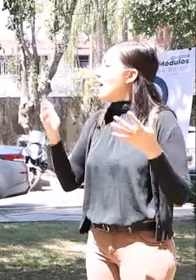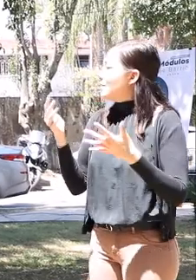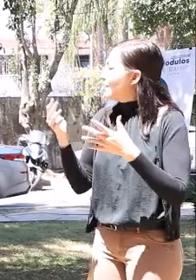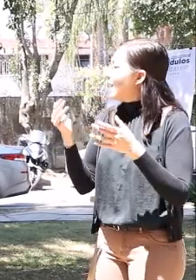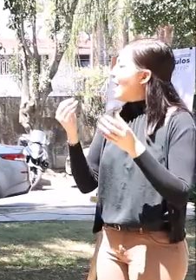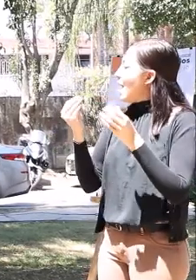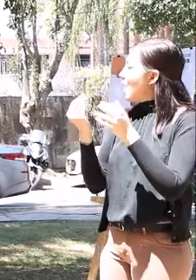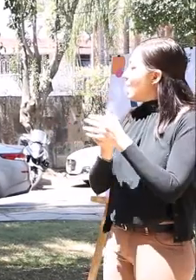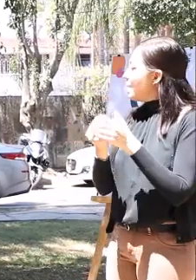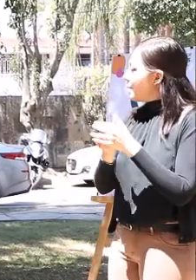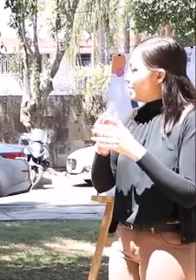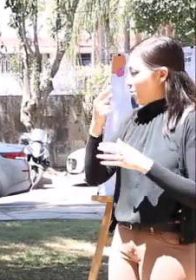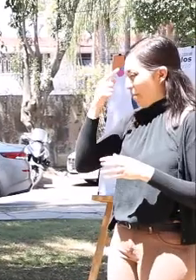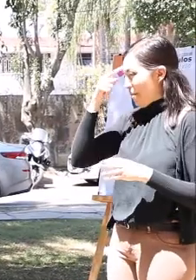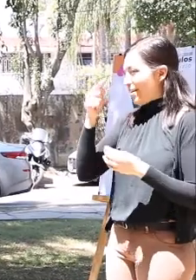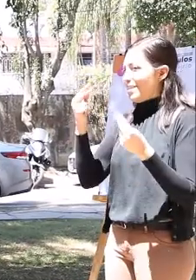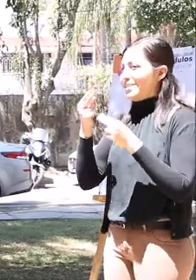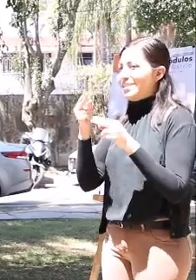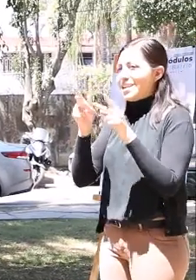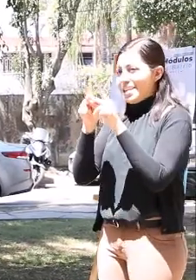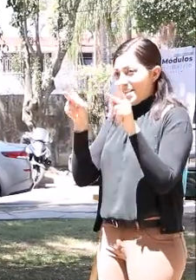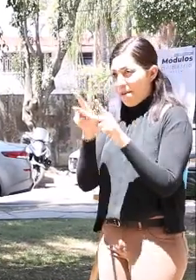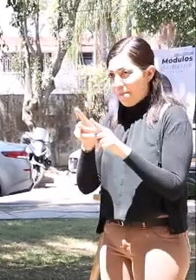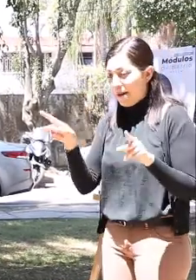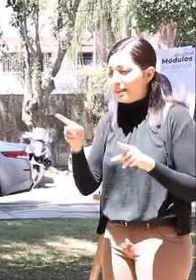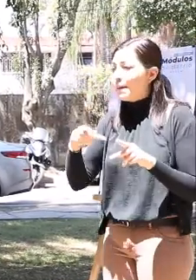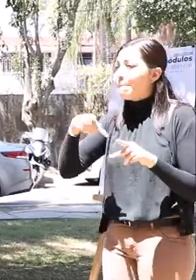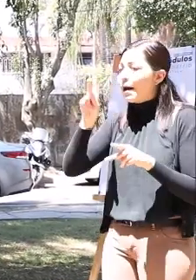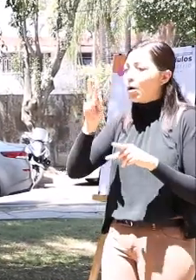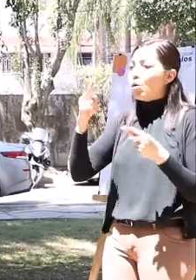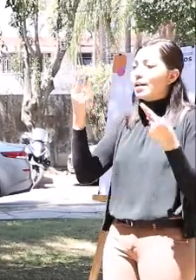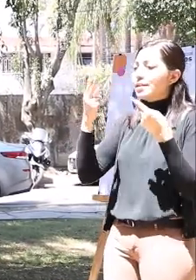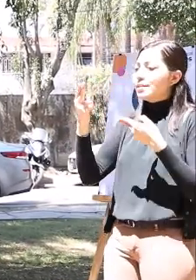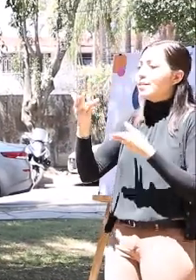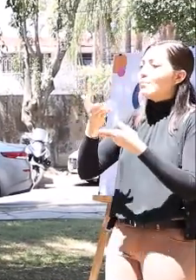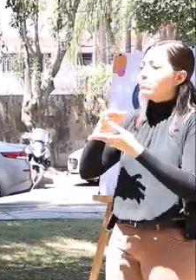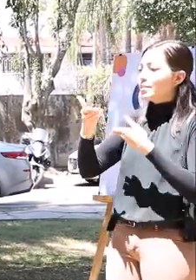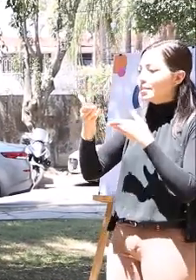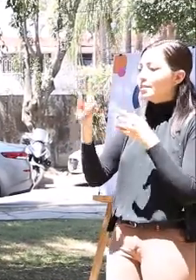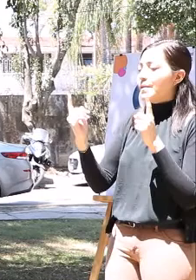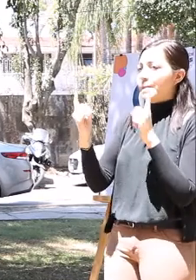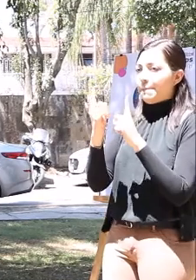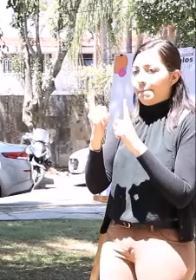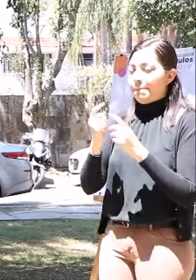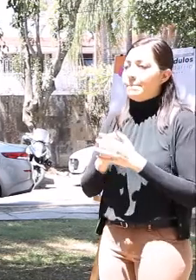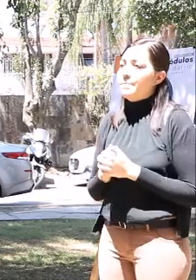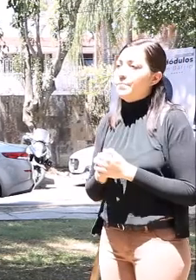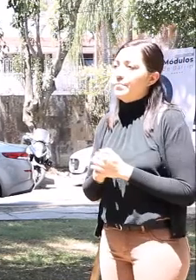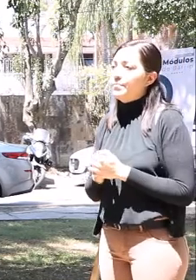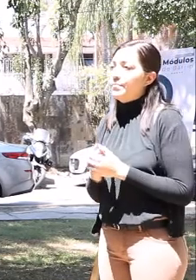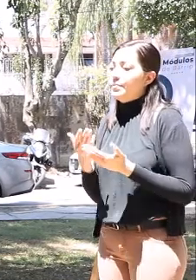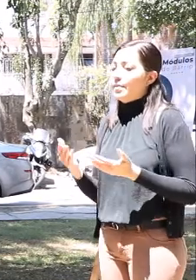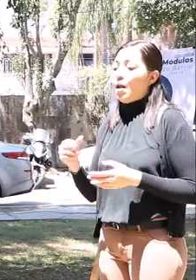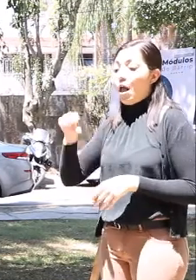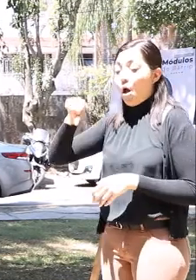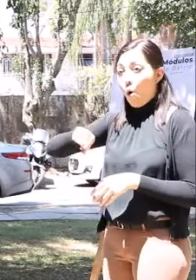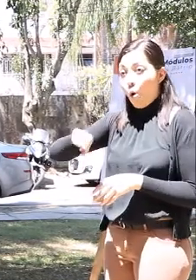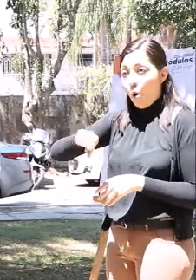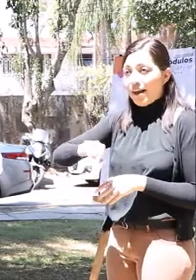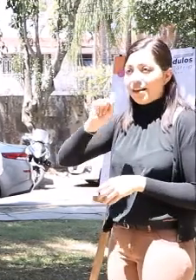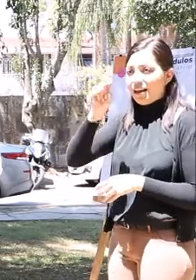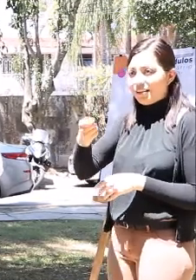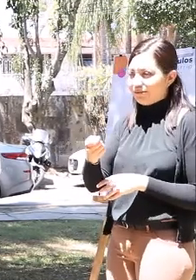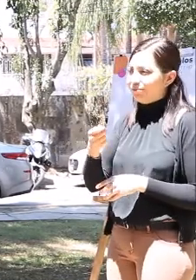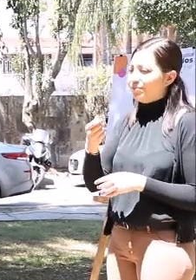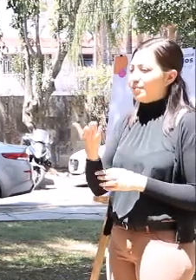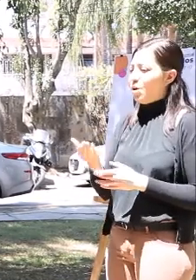capacitaciones para difundir la cultura de paz, pero también de mediación, justicia restaurativa. Hoy, en el nuevo modelo